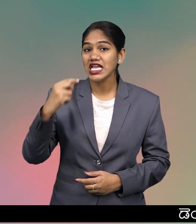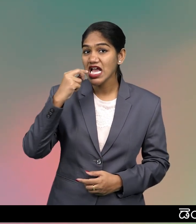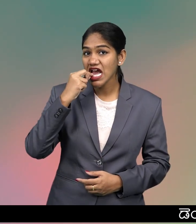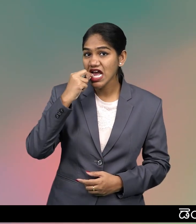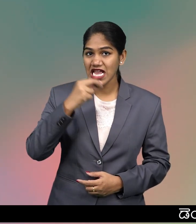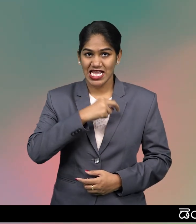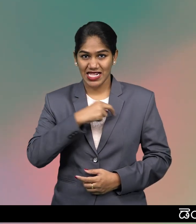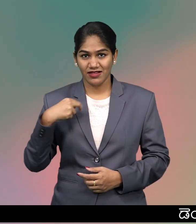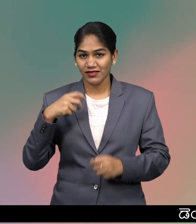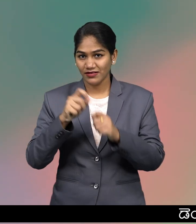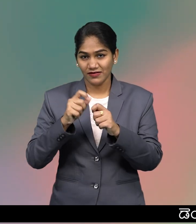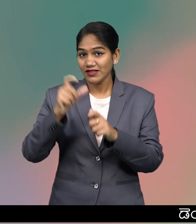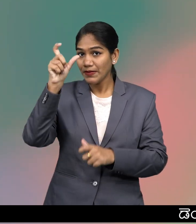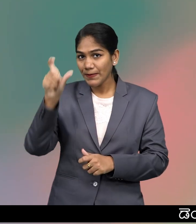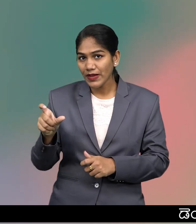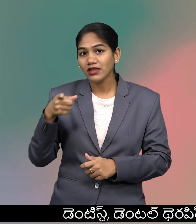డెంటల్ అసిస్టెంట్,